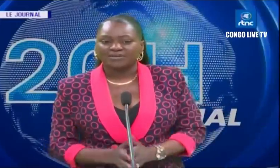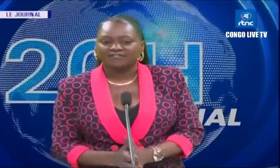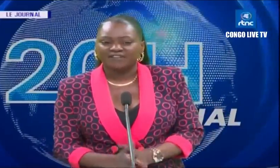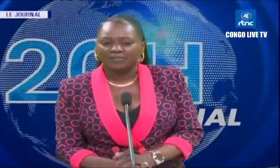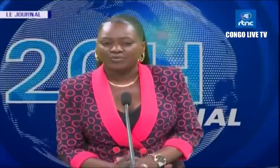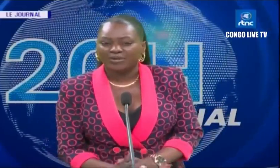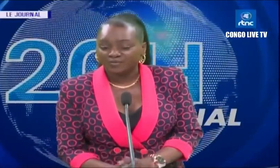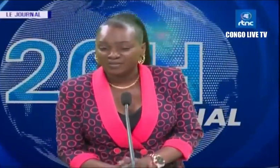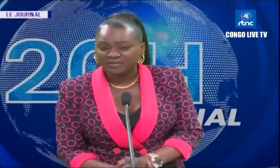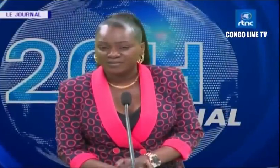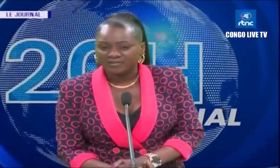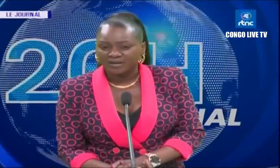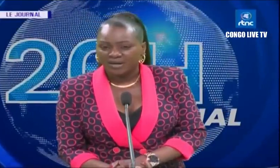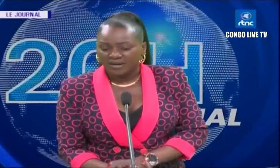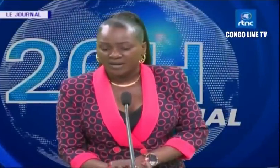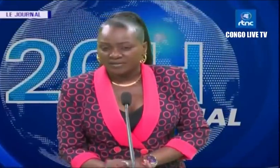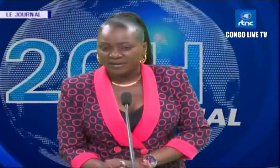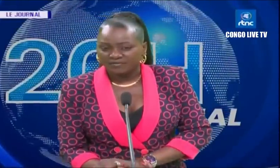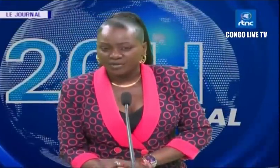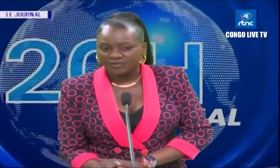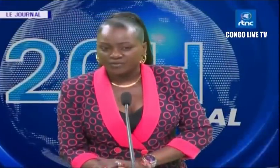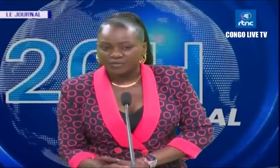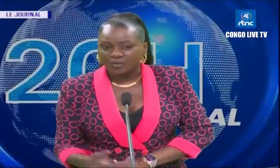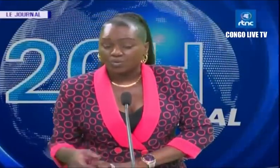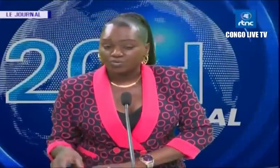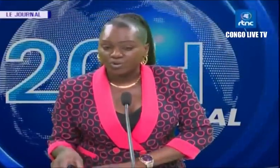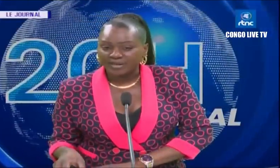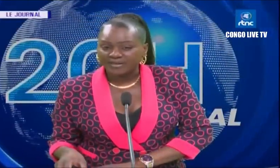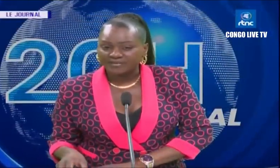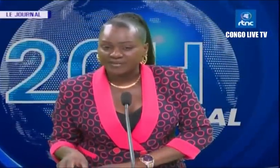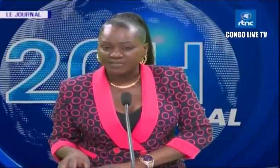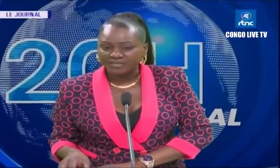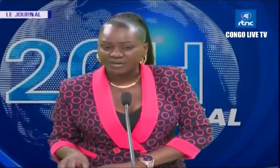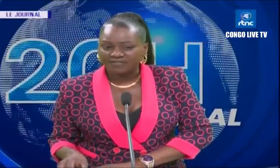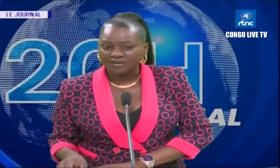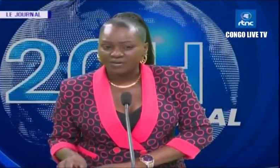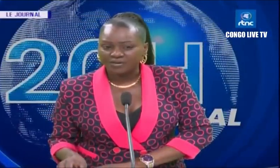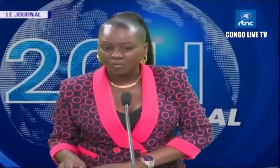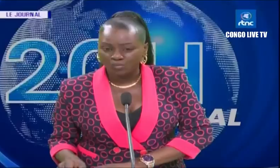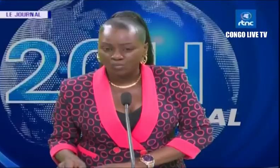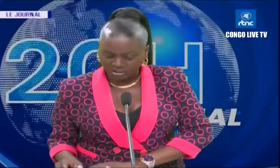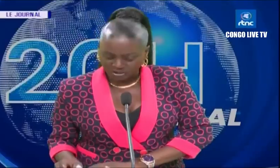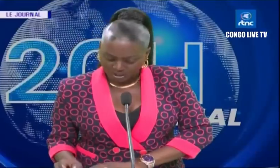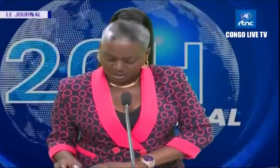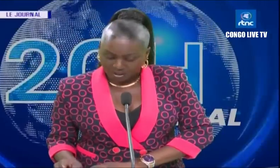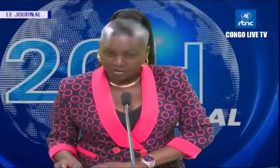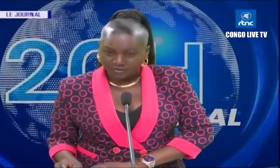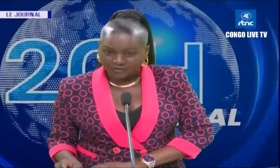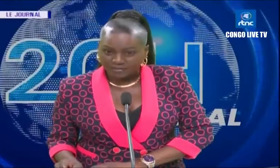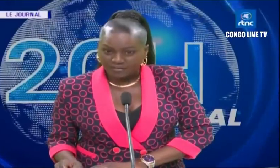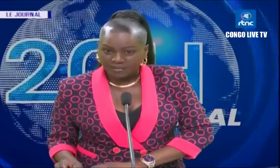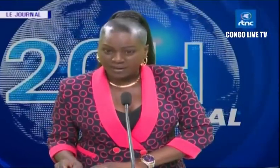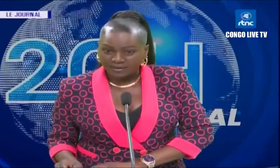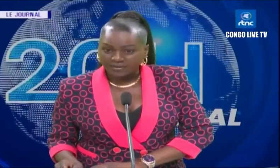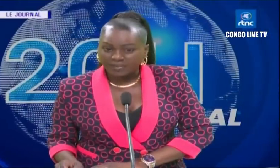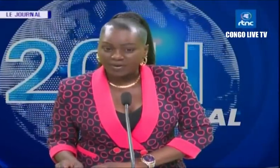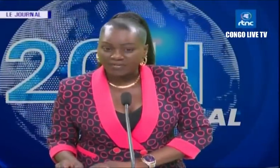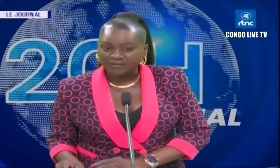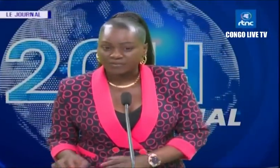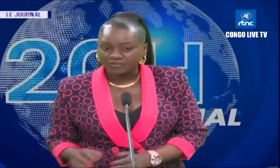femmes de la société civile, des travaux qui se sont clôturés hier samedi dans la ville de Lubumbashi. Nous sommes là dans la province du